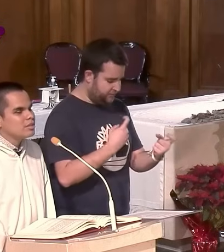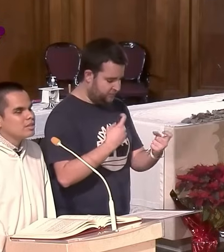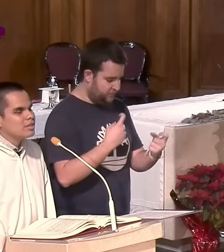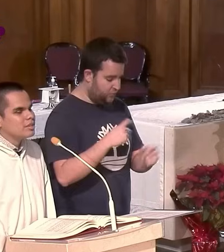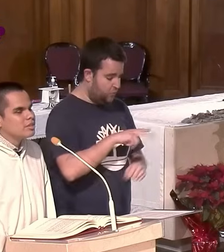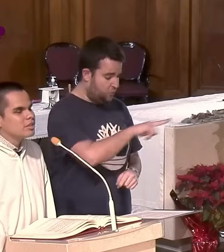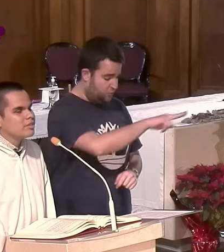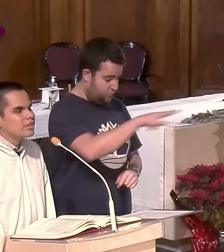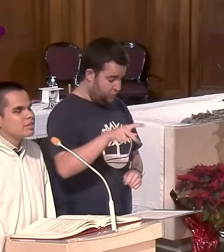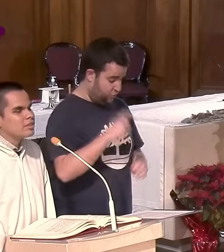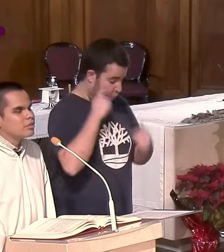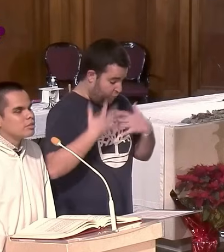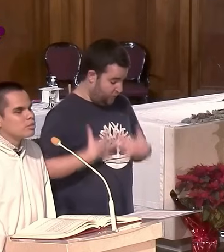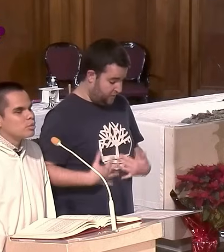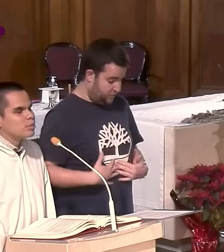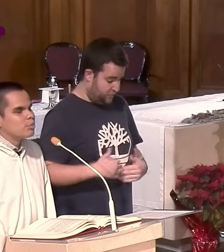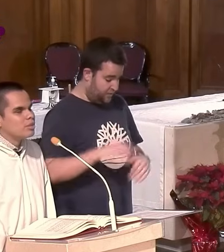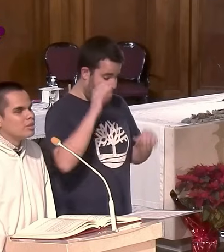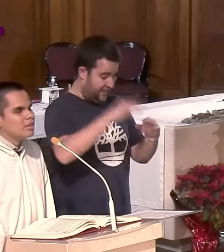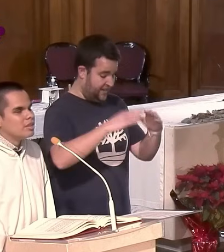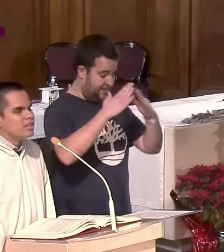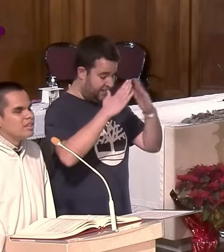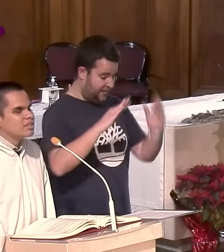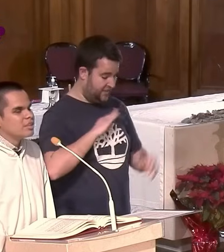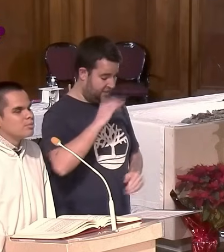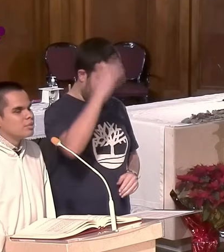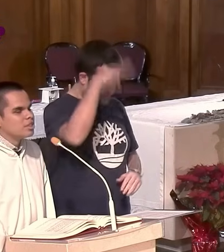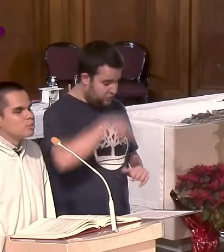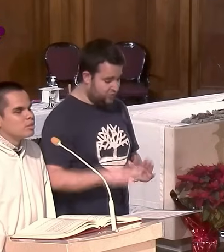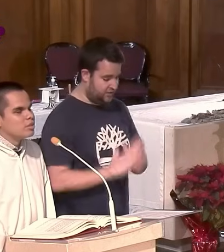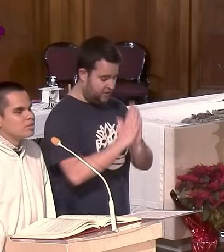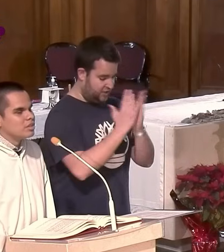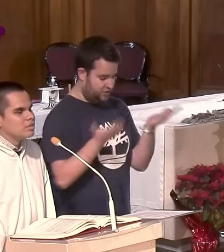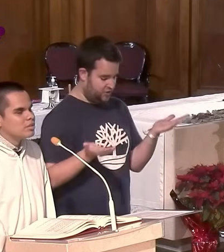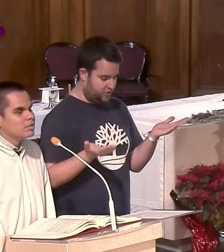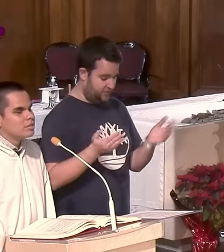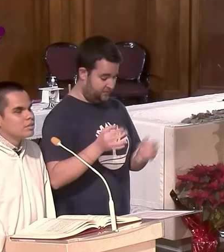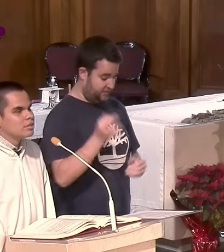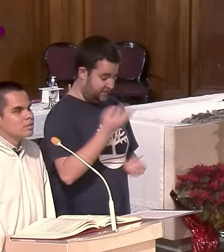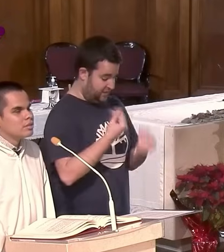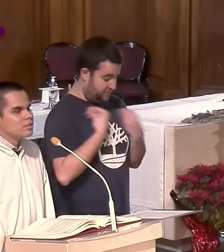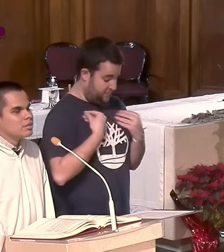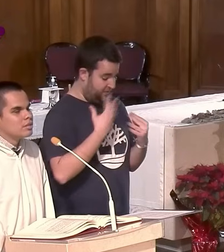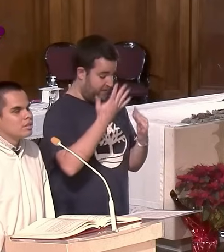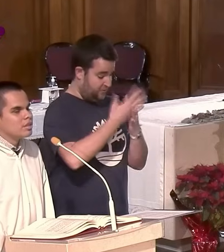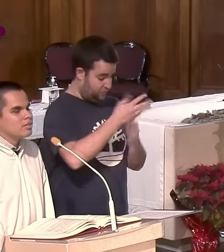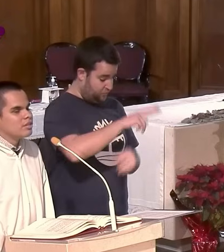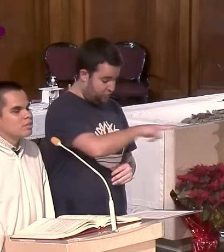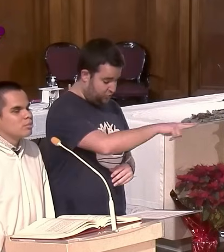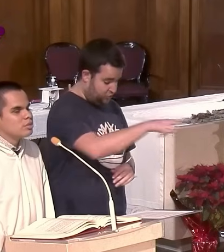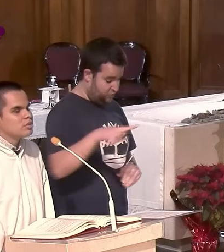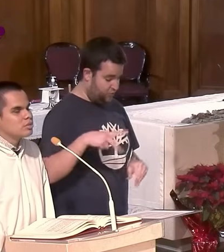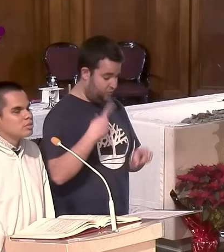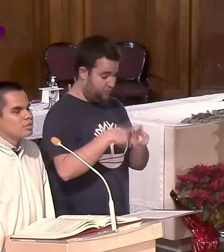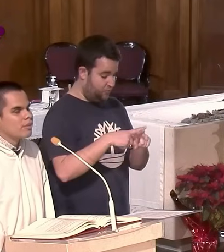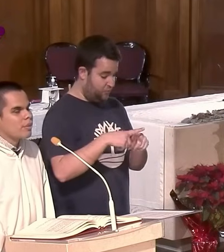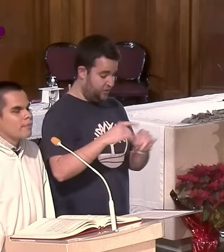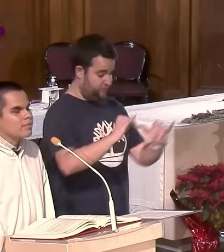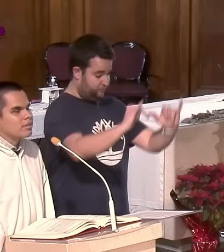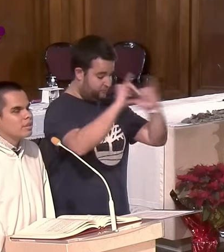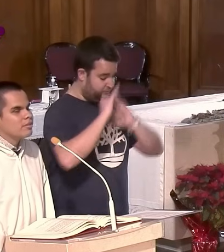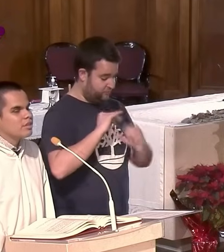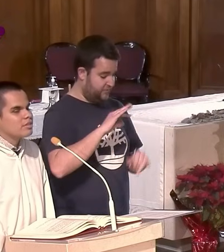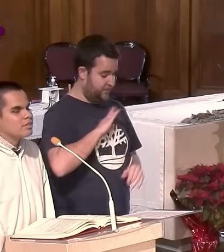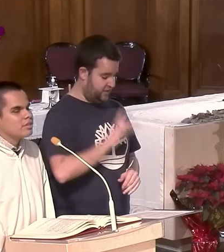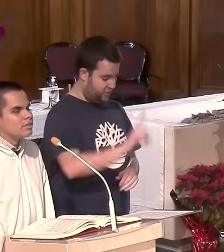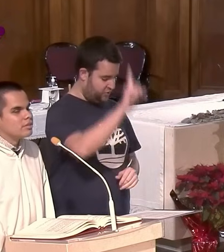¿Acaso no sabéis que vuestro cuerpo es templo del Espíritu Santo que habita en vosotros